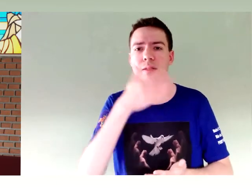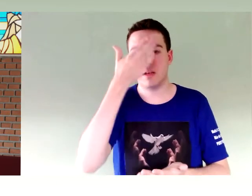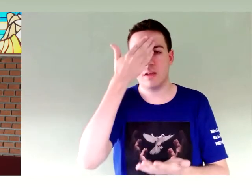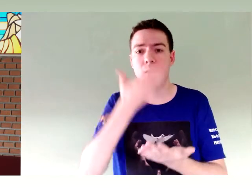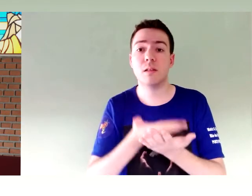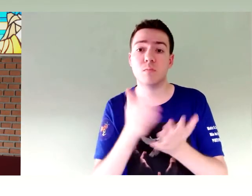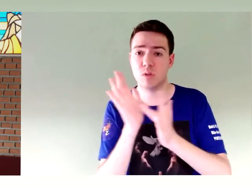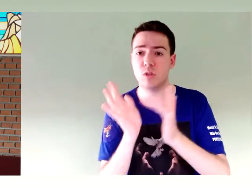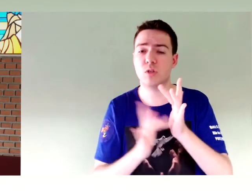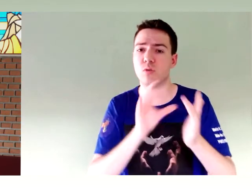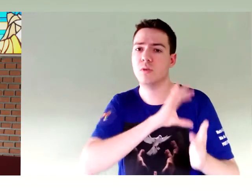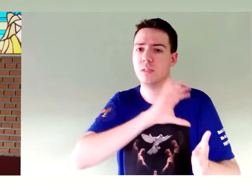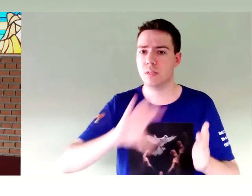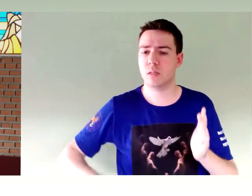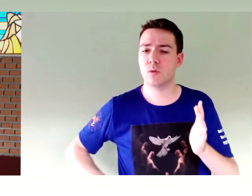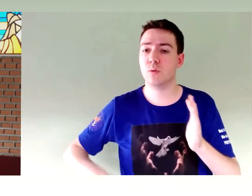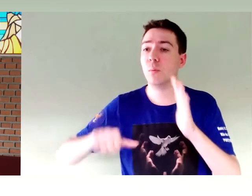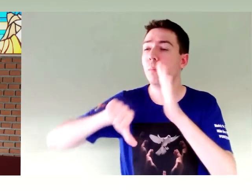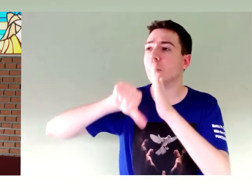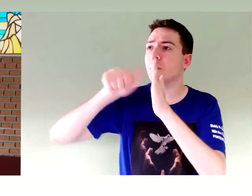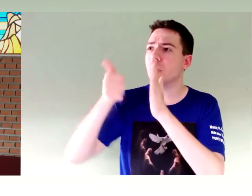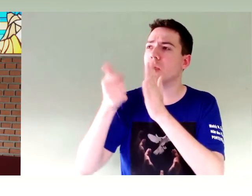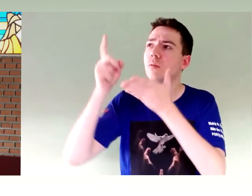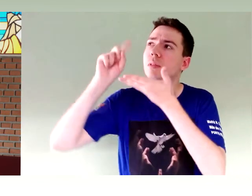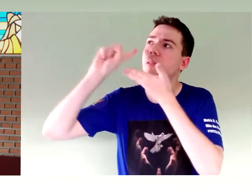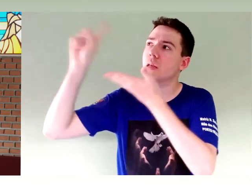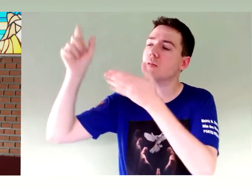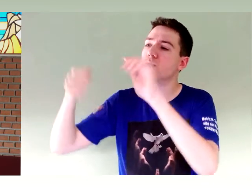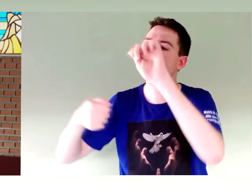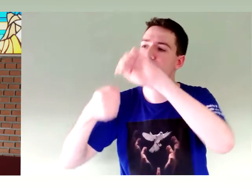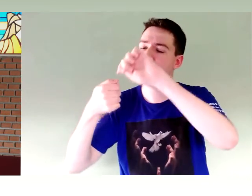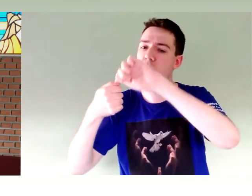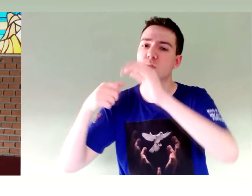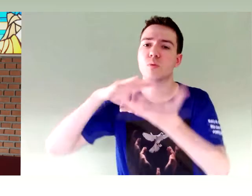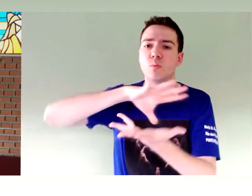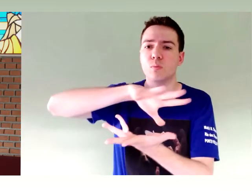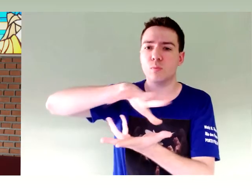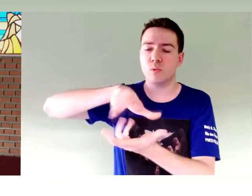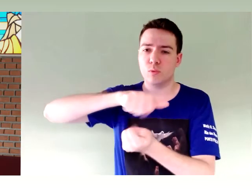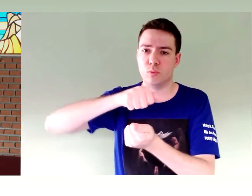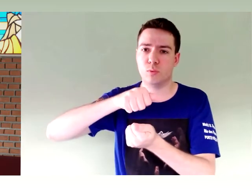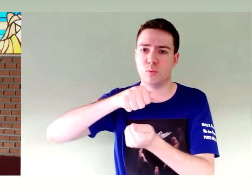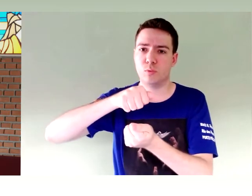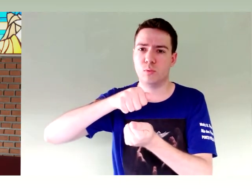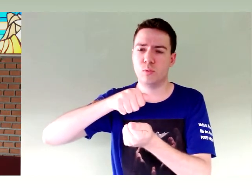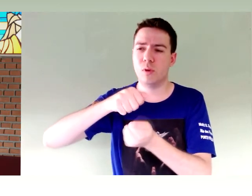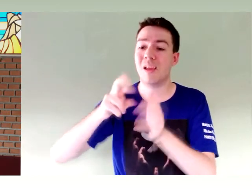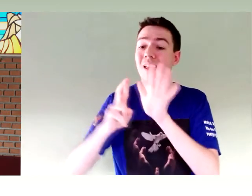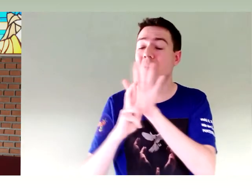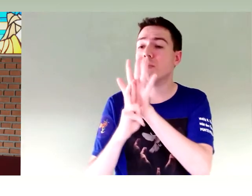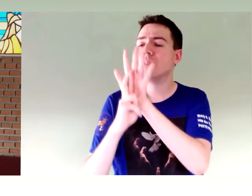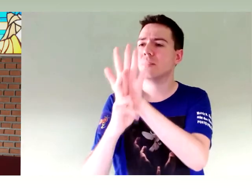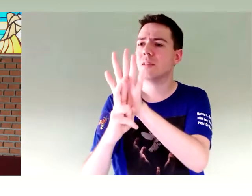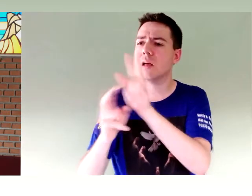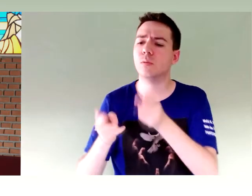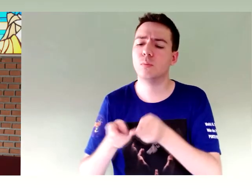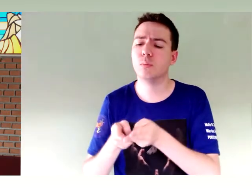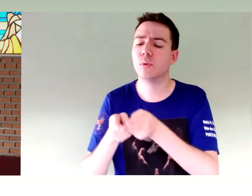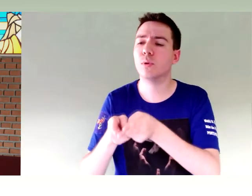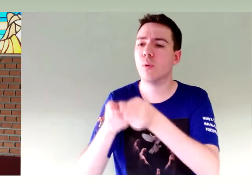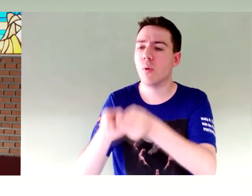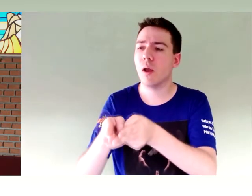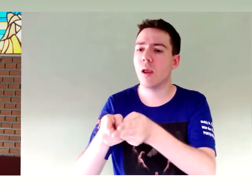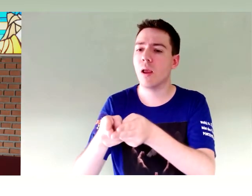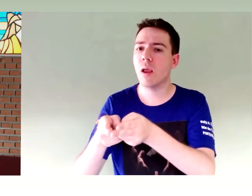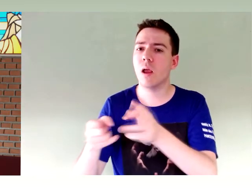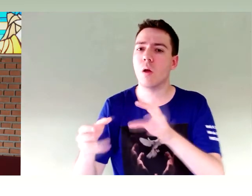hoje. Primeiramente, Deus firmou com a humanidade representada por Noé um